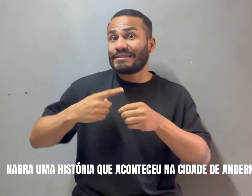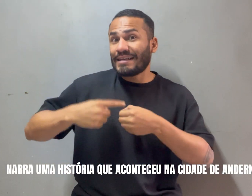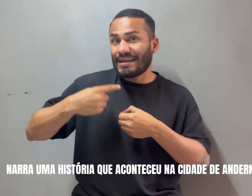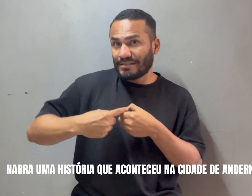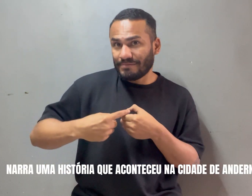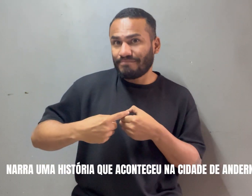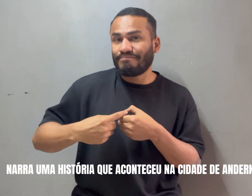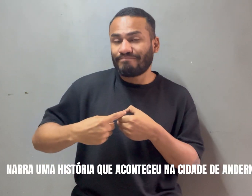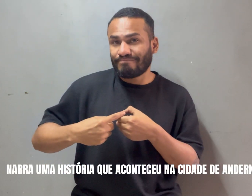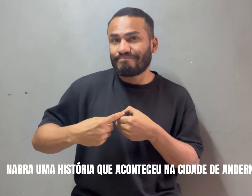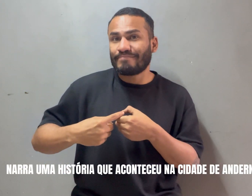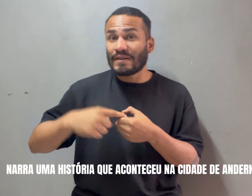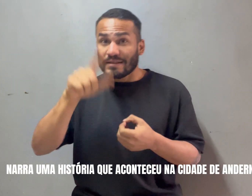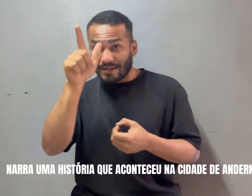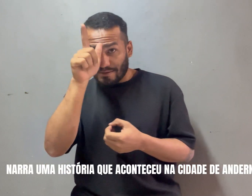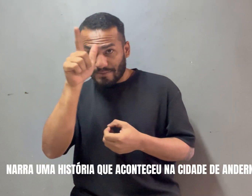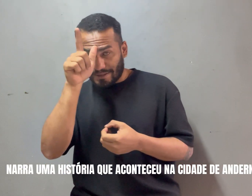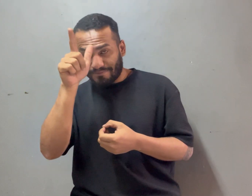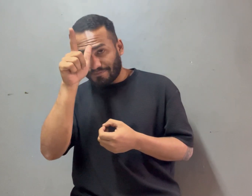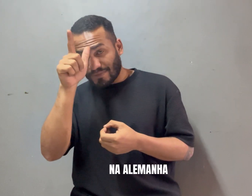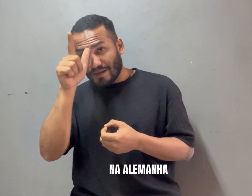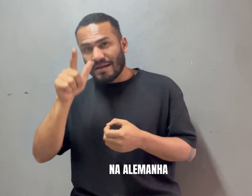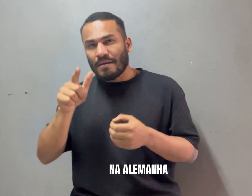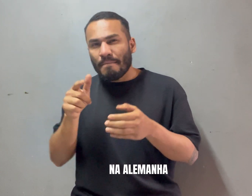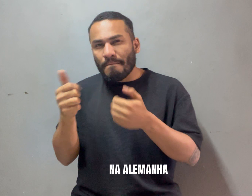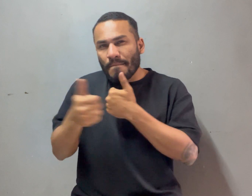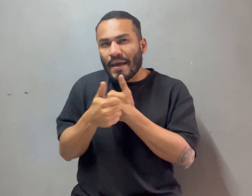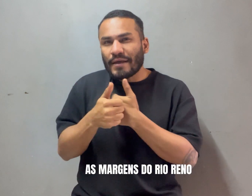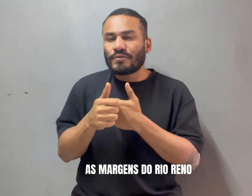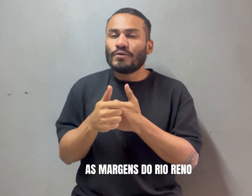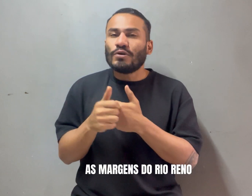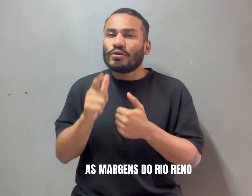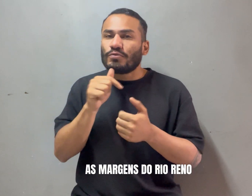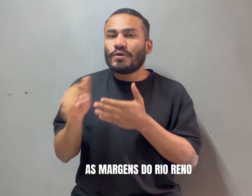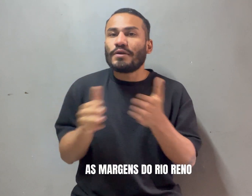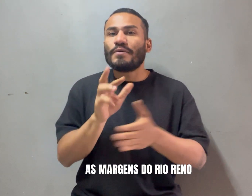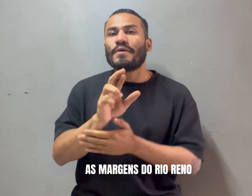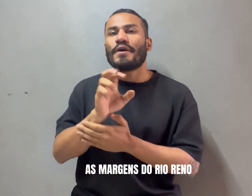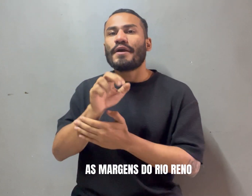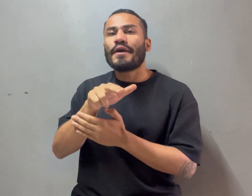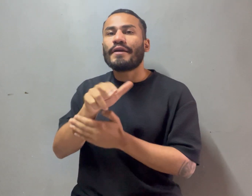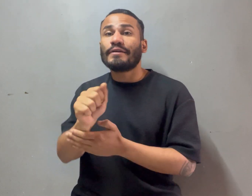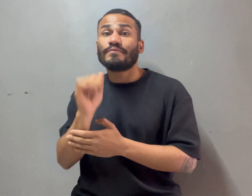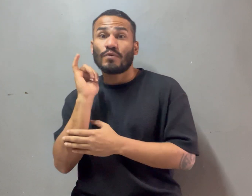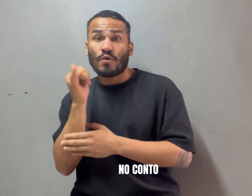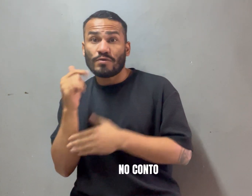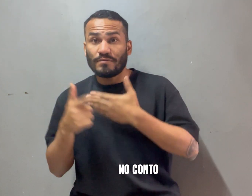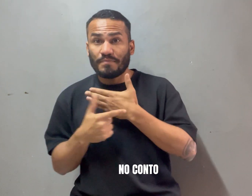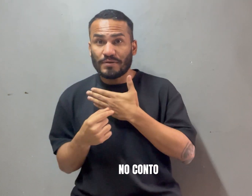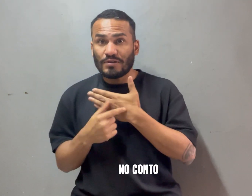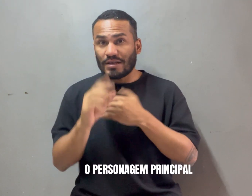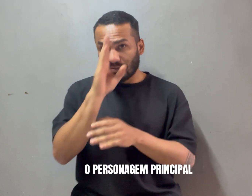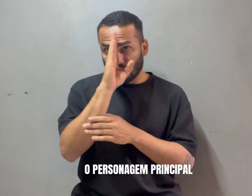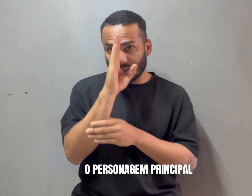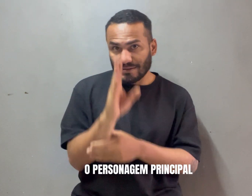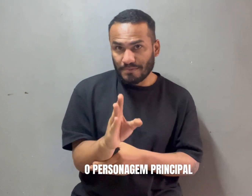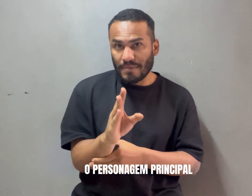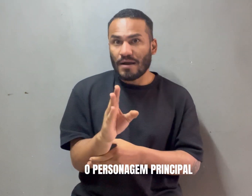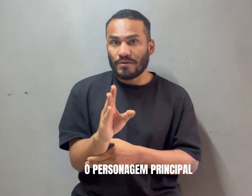aconteceu na cidade de Andernach, na Alemanha, às margens do rio Reno. No conto, o personagem